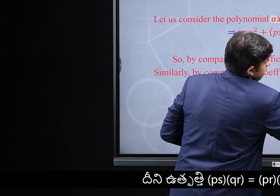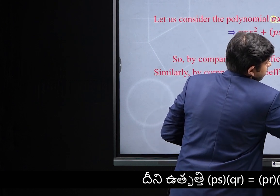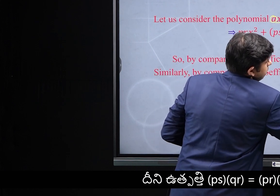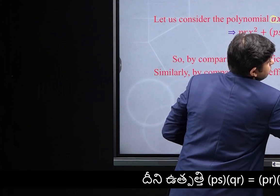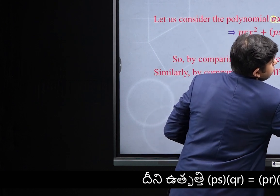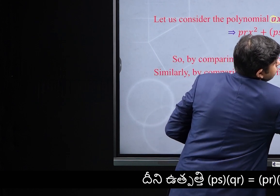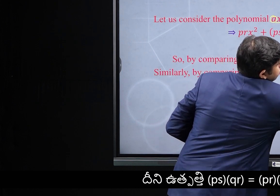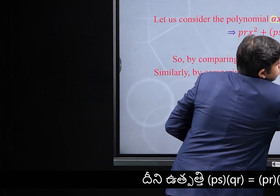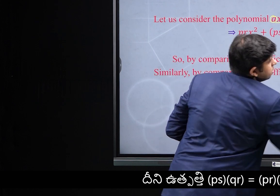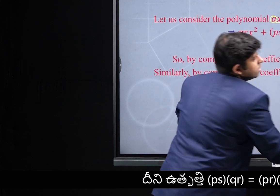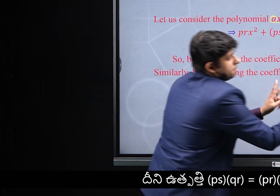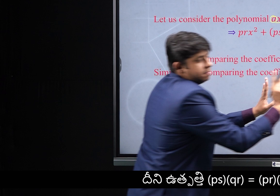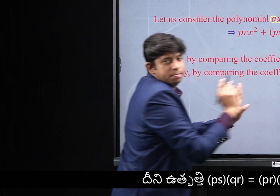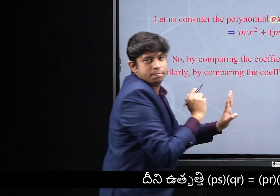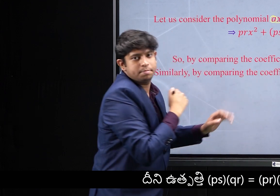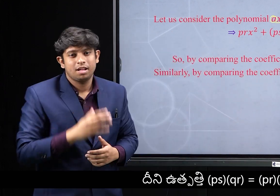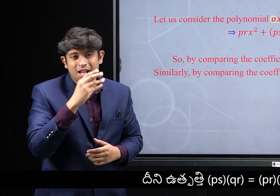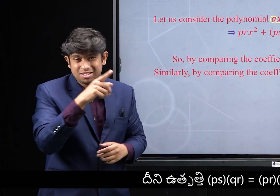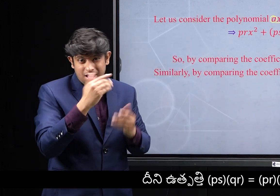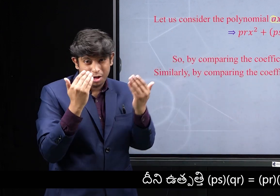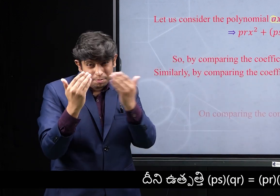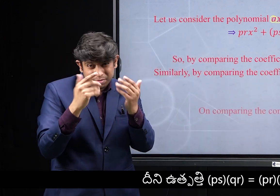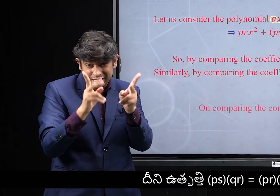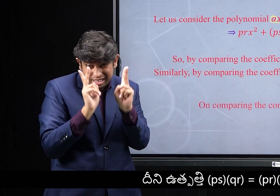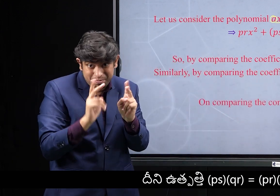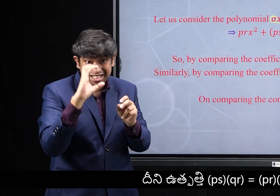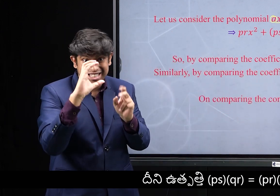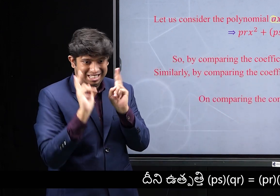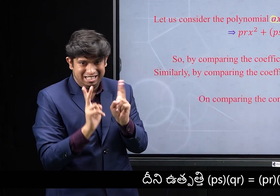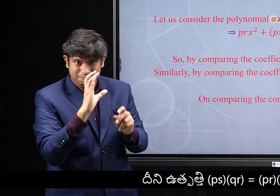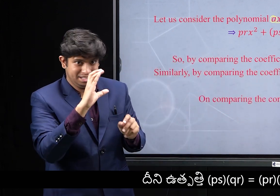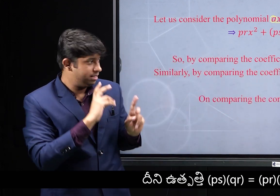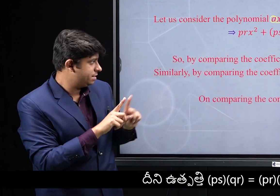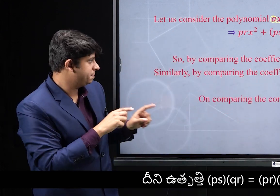ac.